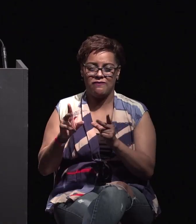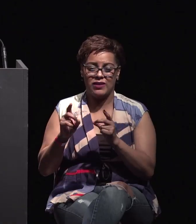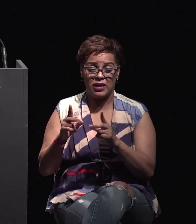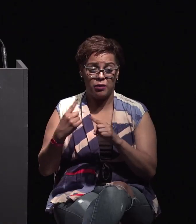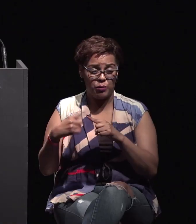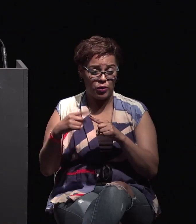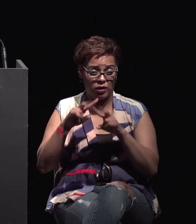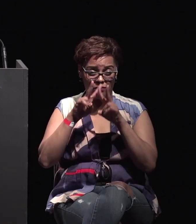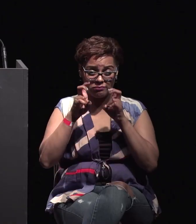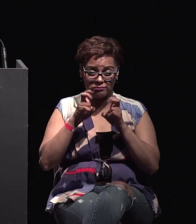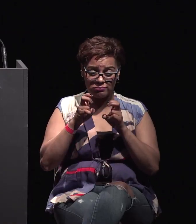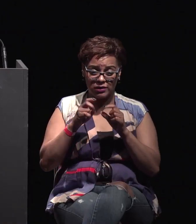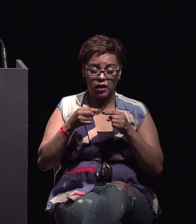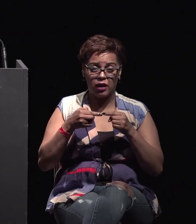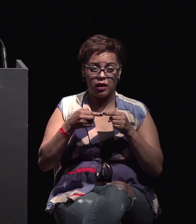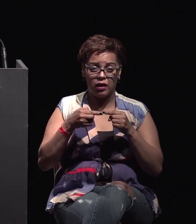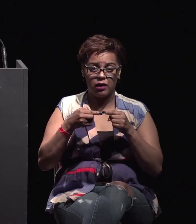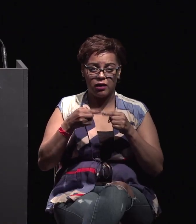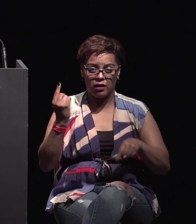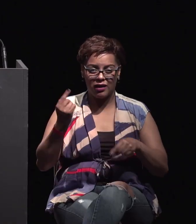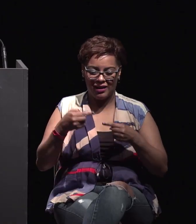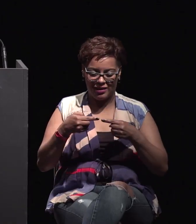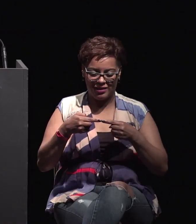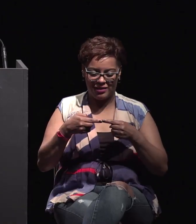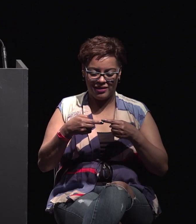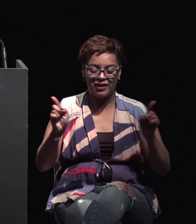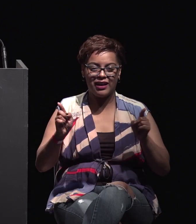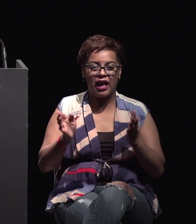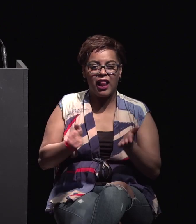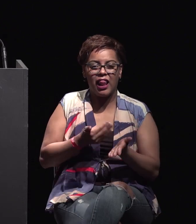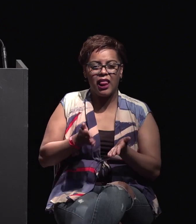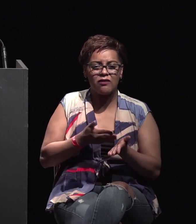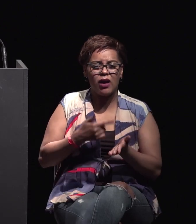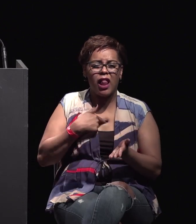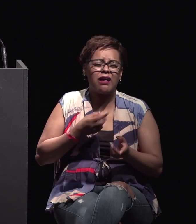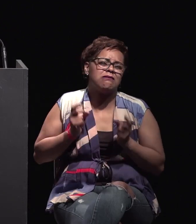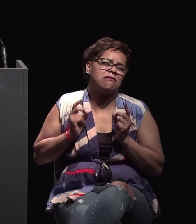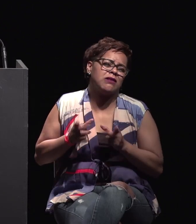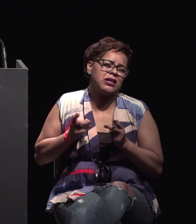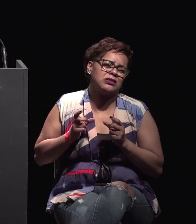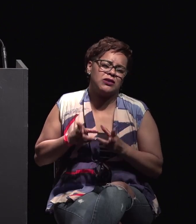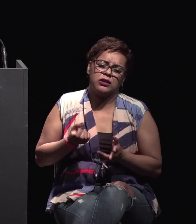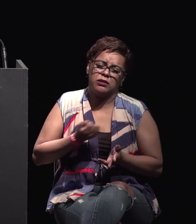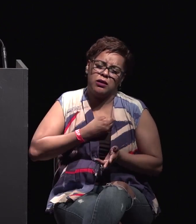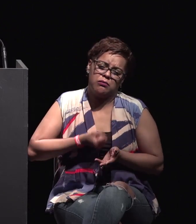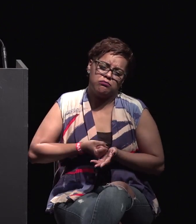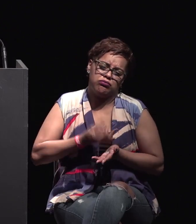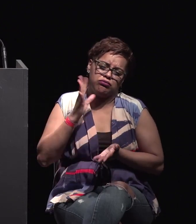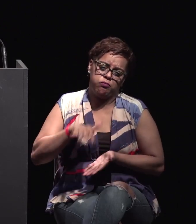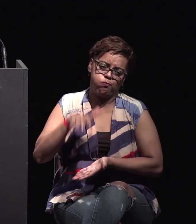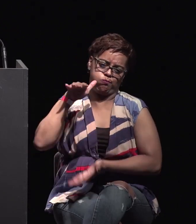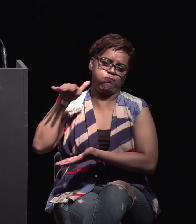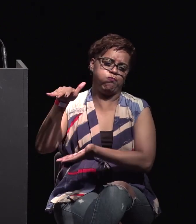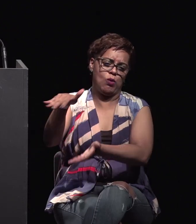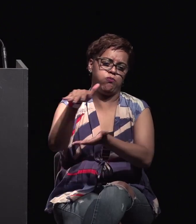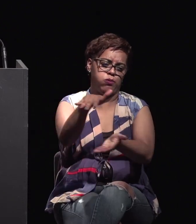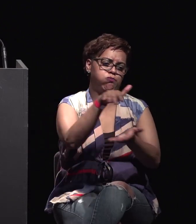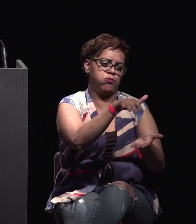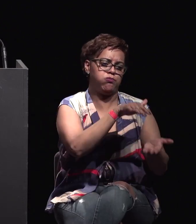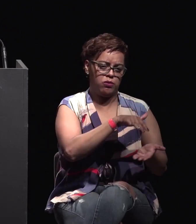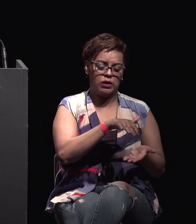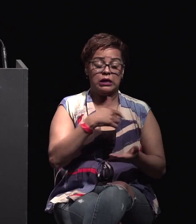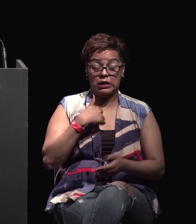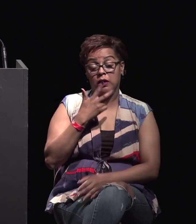lançamento, são números muito elevados, né? E eu acho que